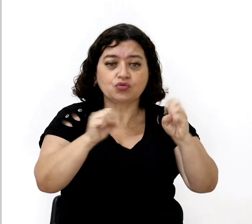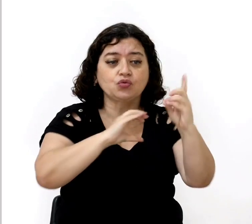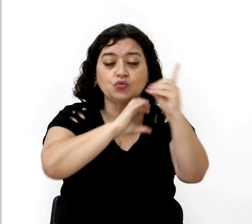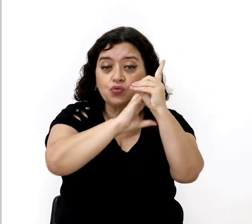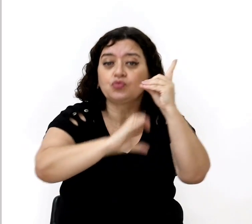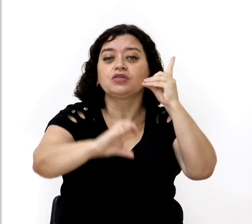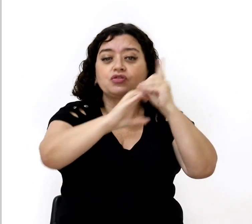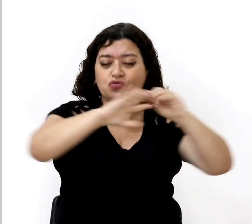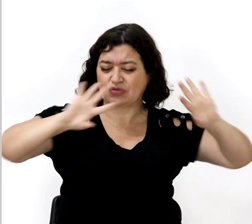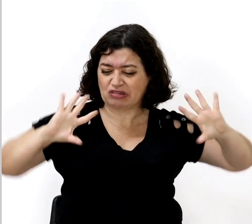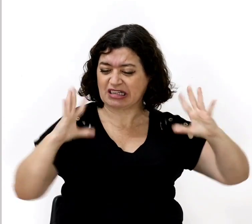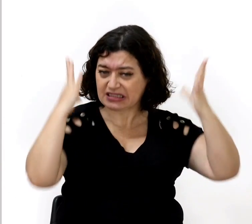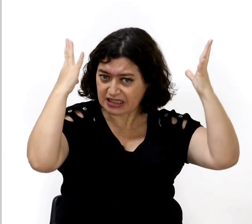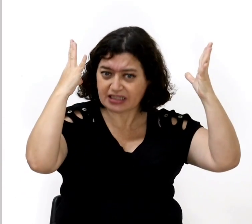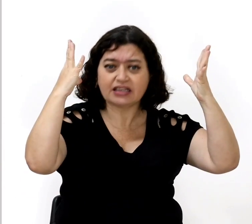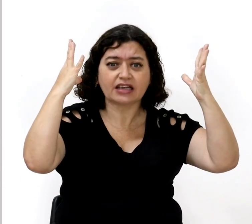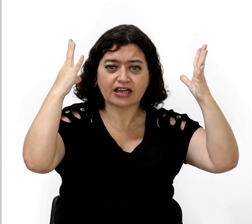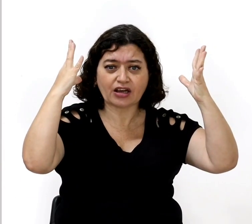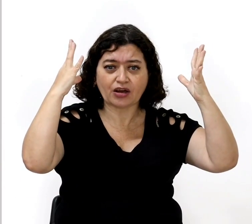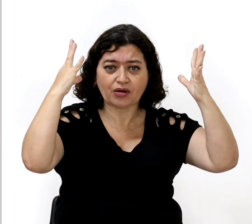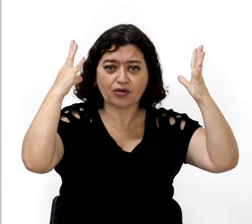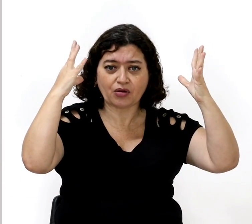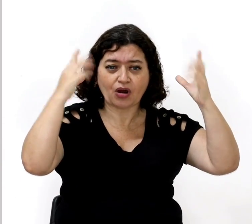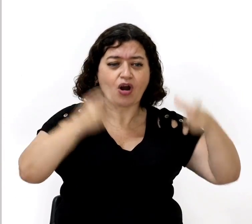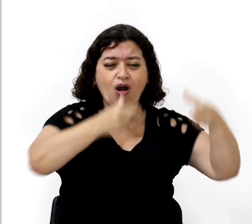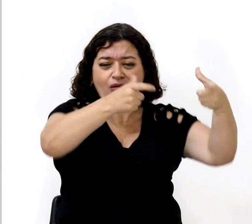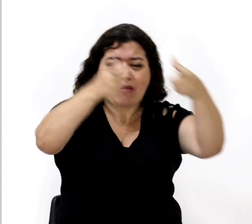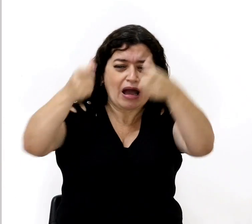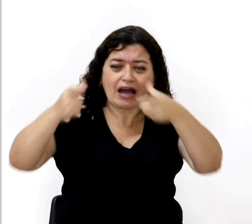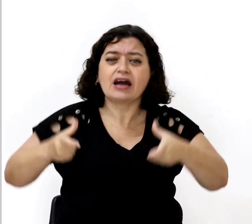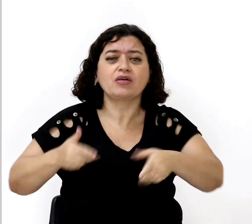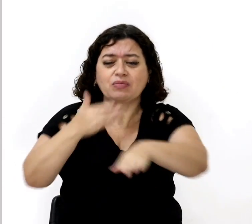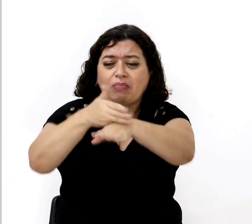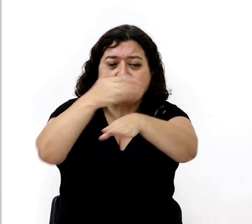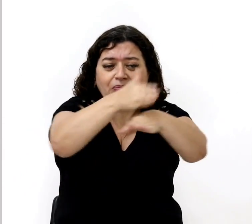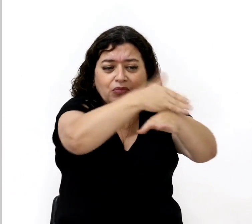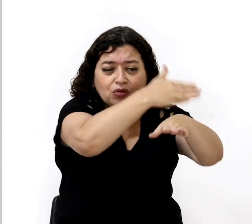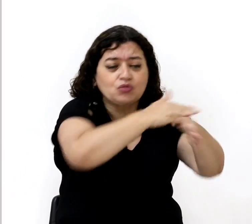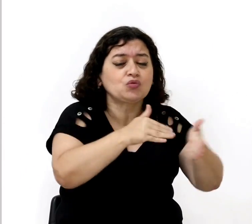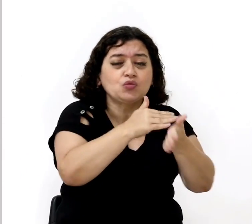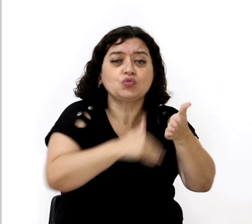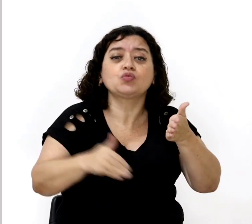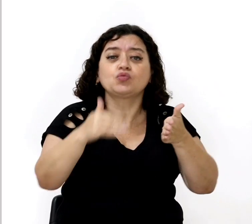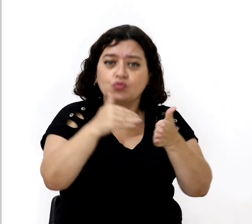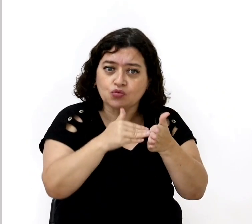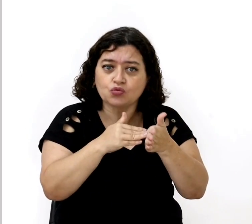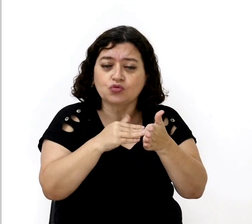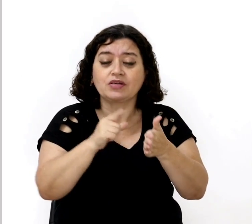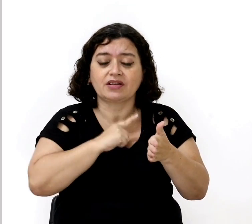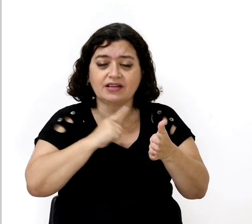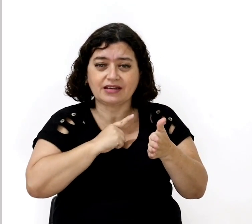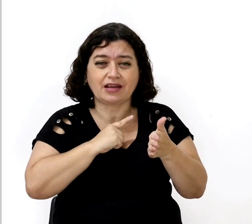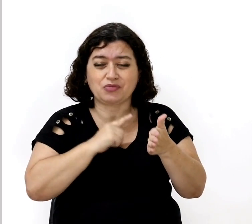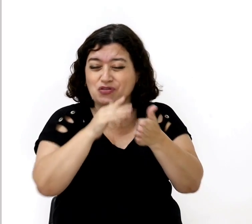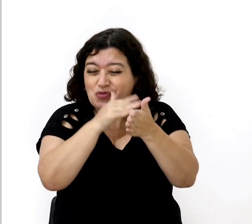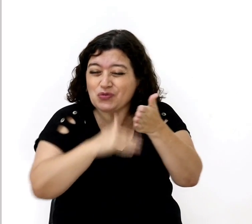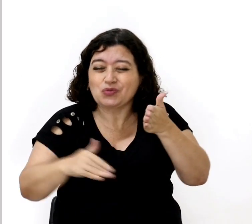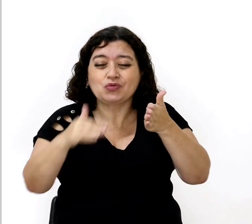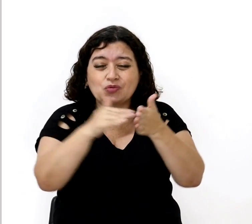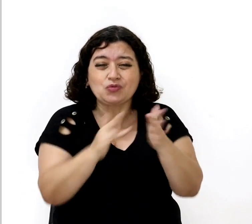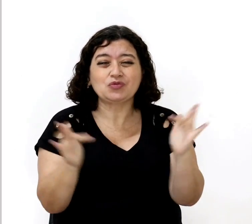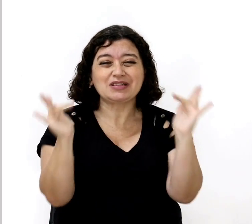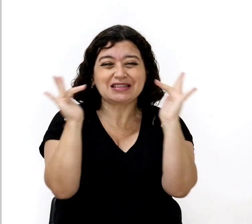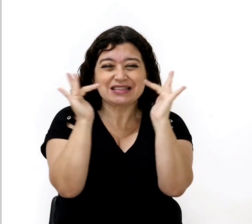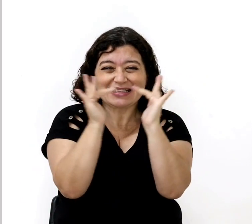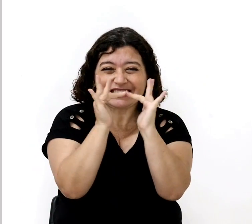estrutura dos cultos, das celebrações, os eventos que nós promovemos, as atividades que nós temos, todas elas estão